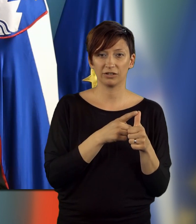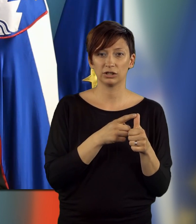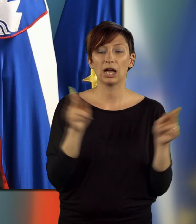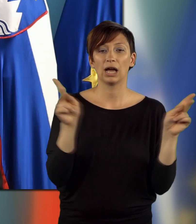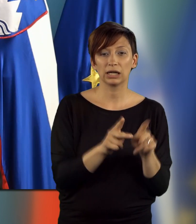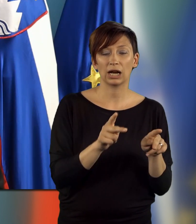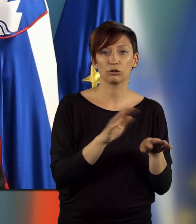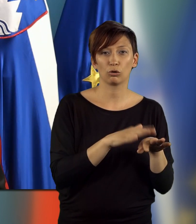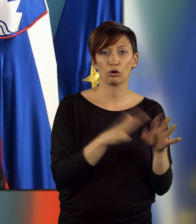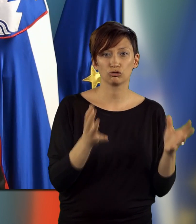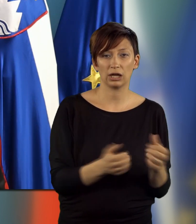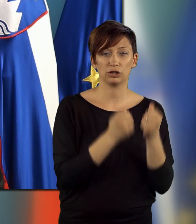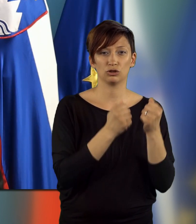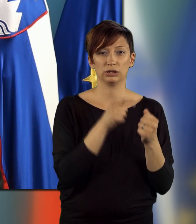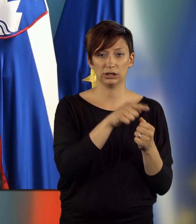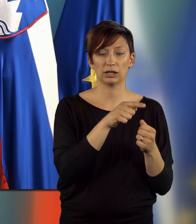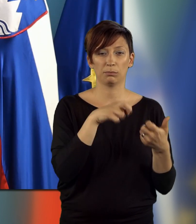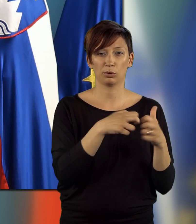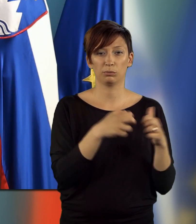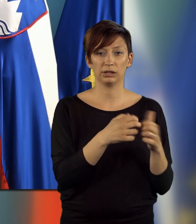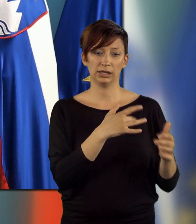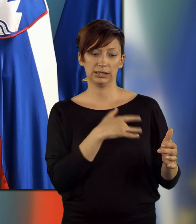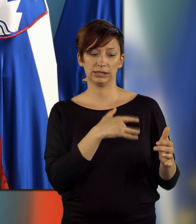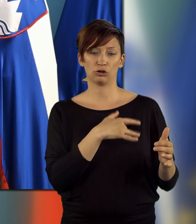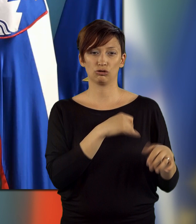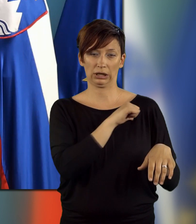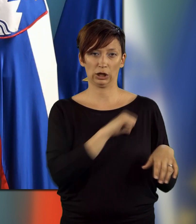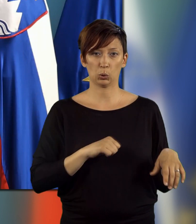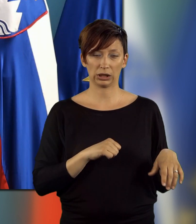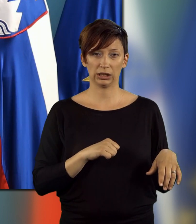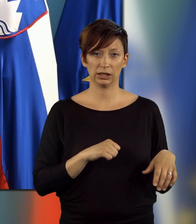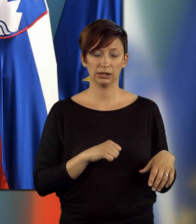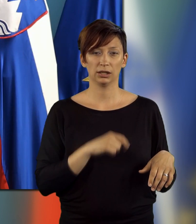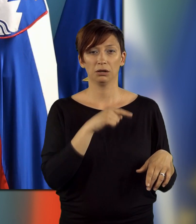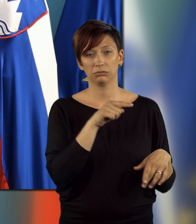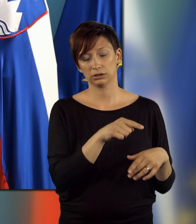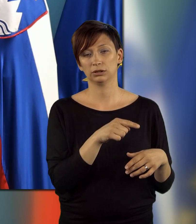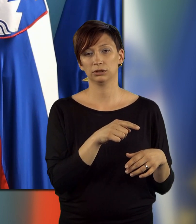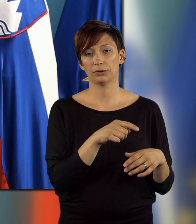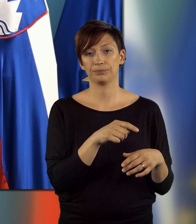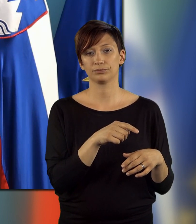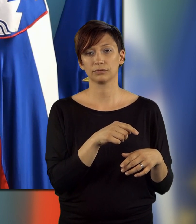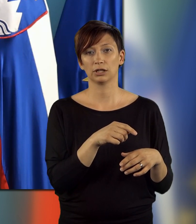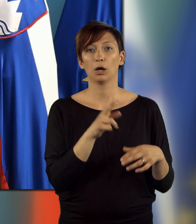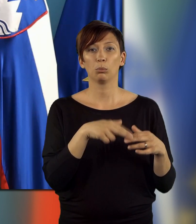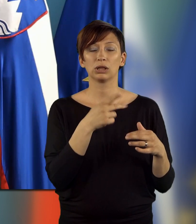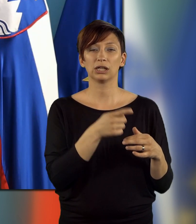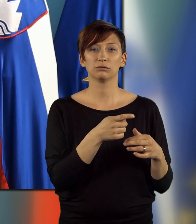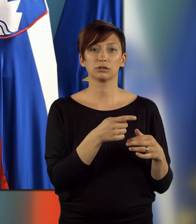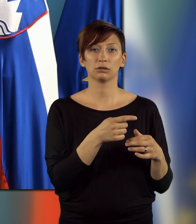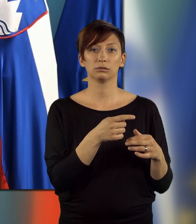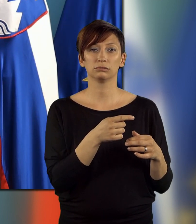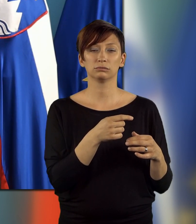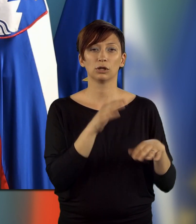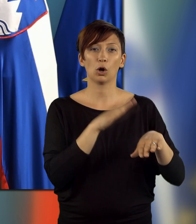Ena je bila kratkoročna rešitev tega problema srčne kirurgije, po katerem so